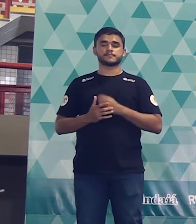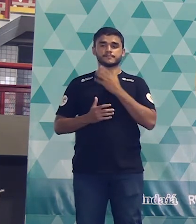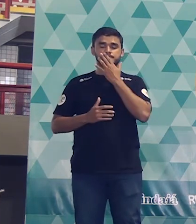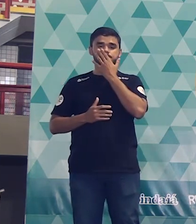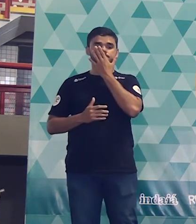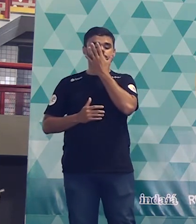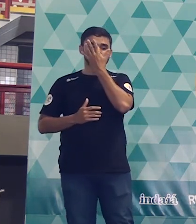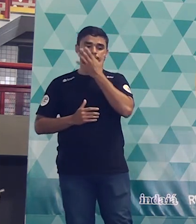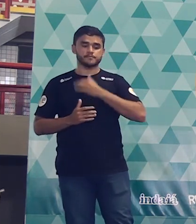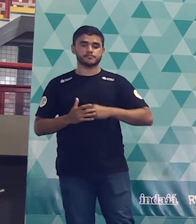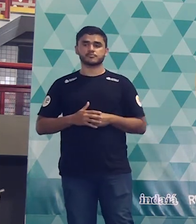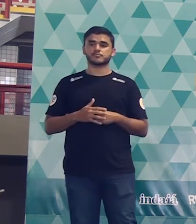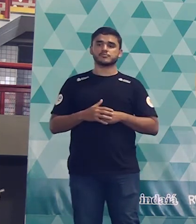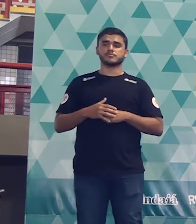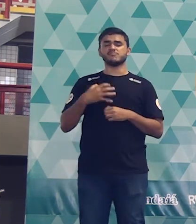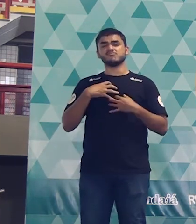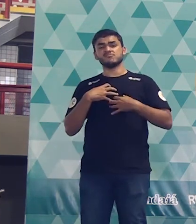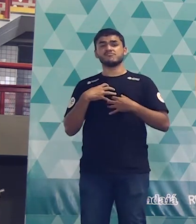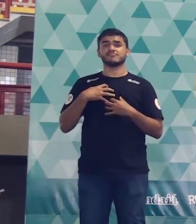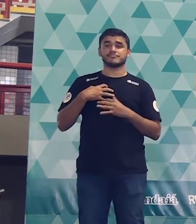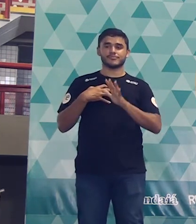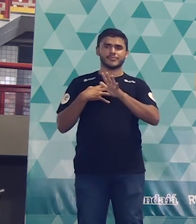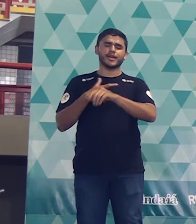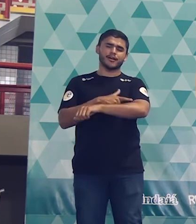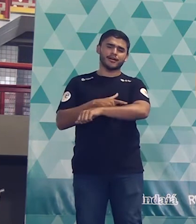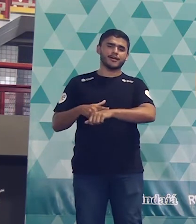Professor, foi para mim, né? Calma.